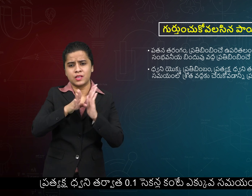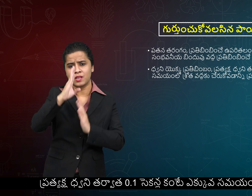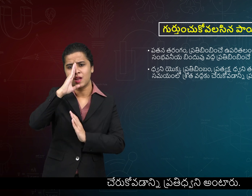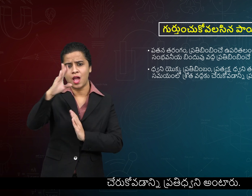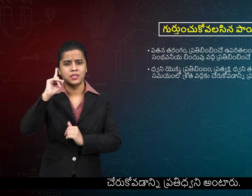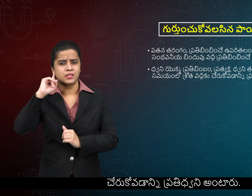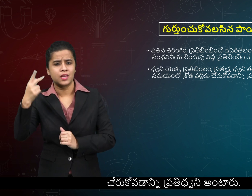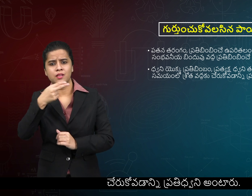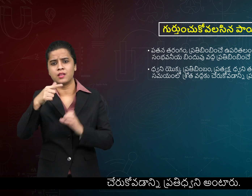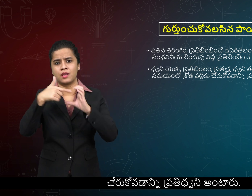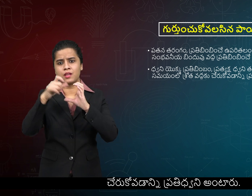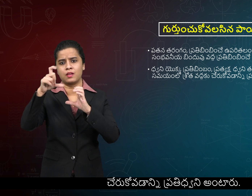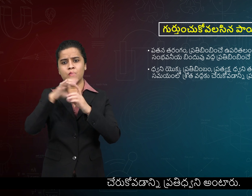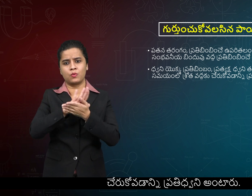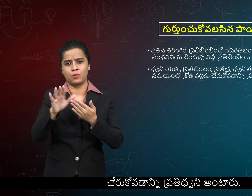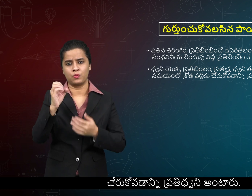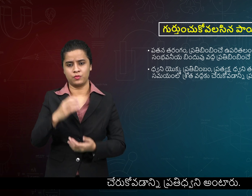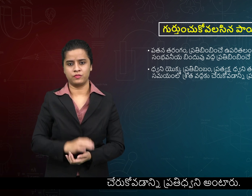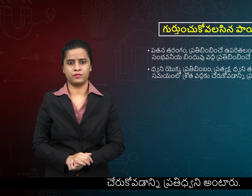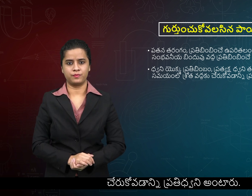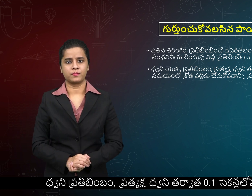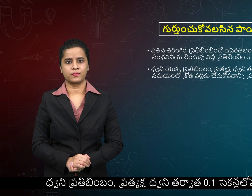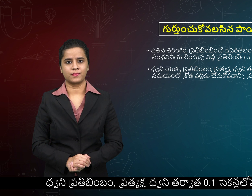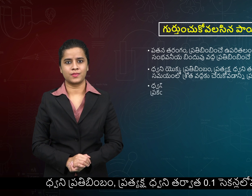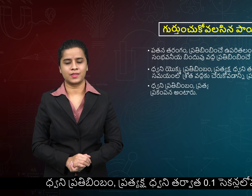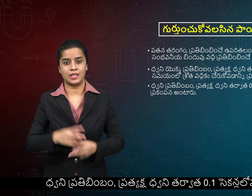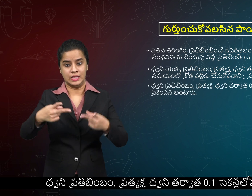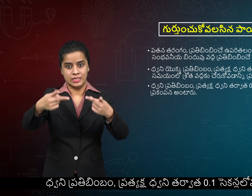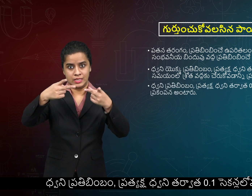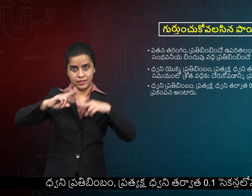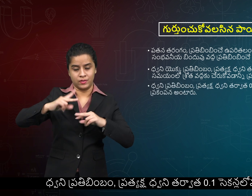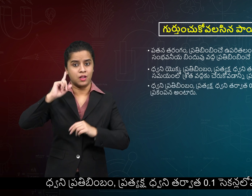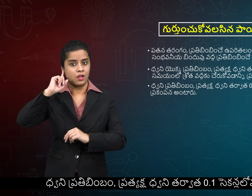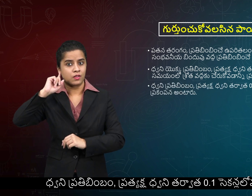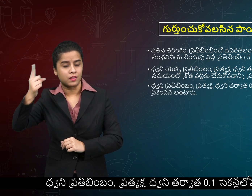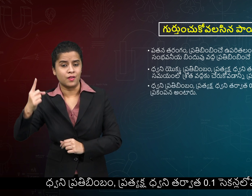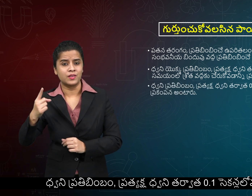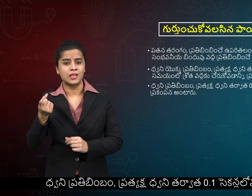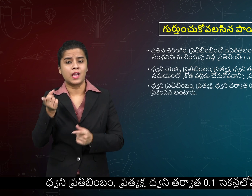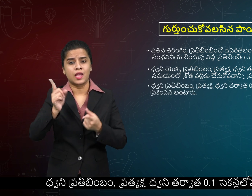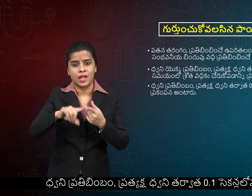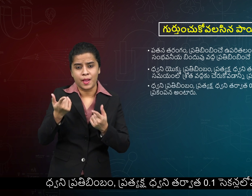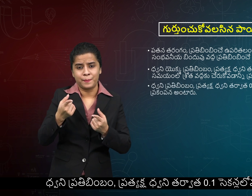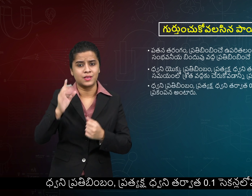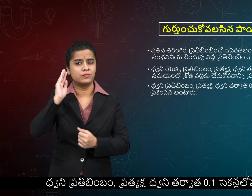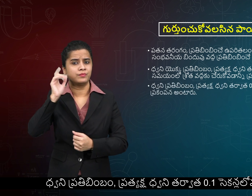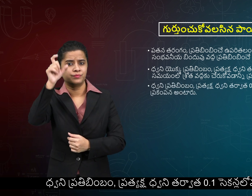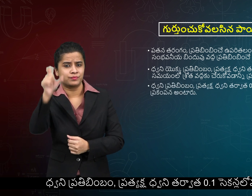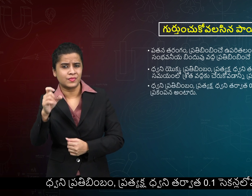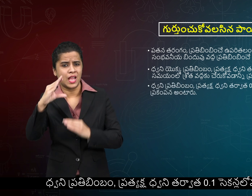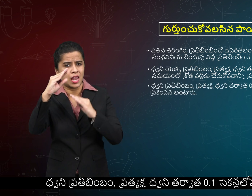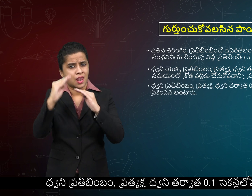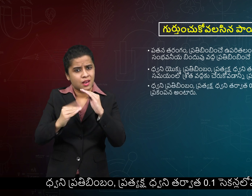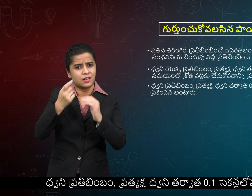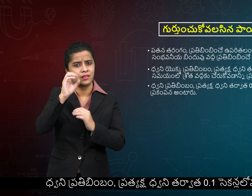శ్రోత వద్దకు చేరుకోవడాన్ని ప్రతిధ్వని అంటారు. ధ్వని ప్రతిబింబం ప్రత్యక్ష ధ్వని తరువాత